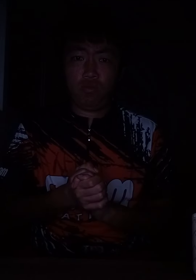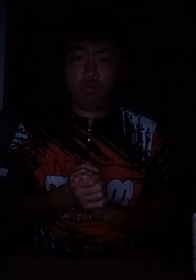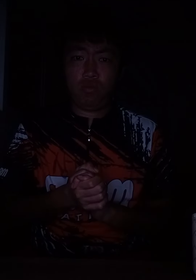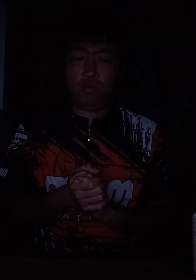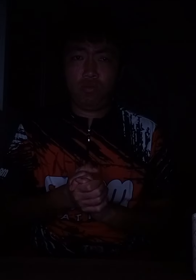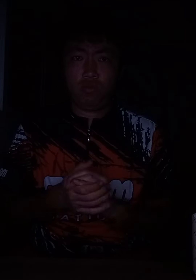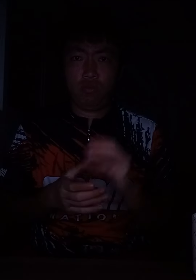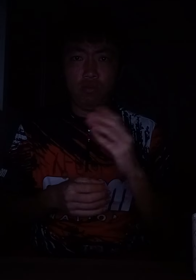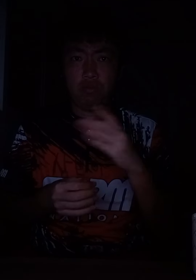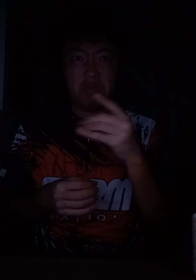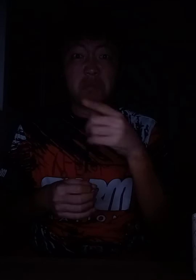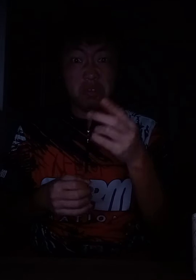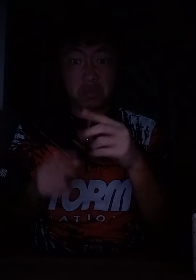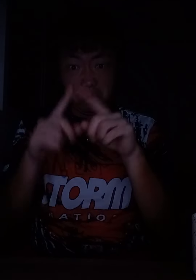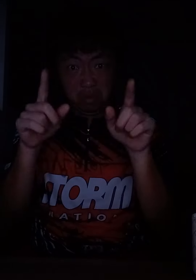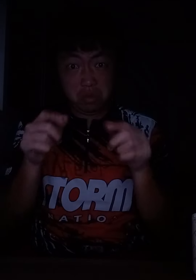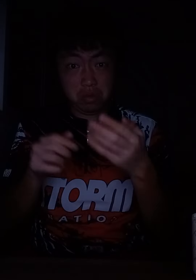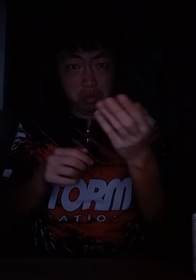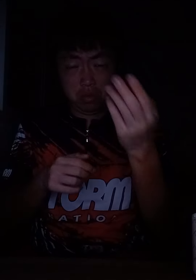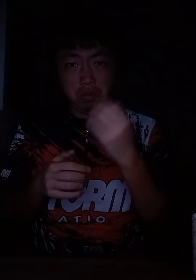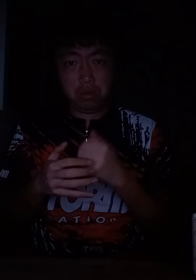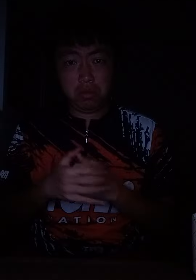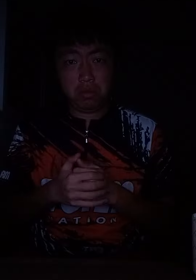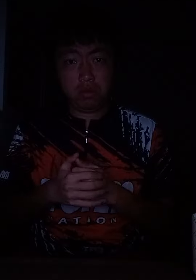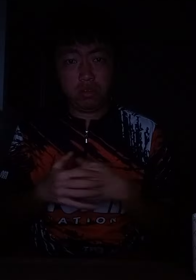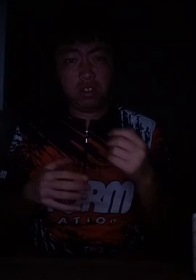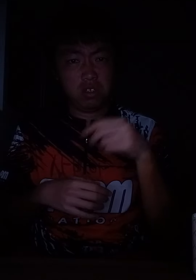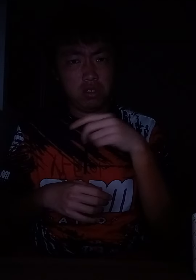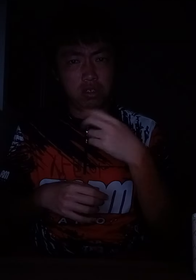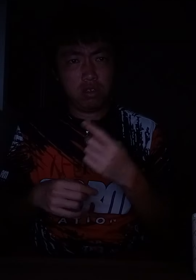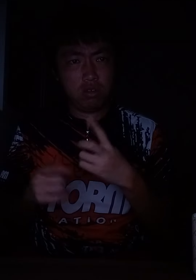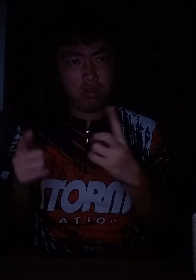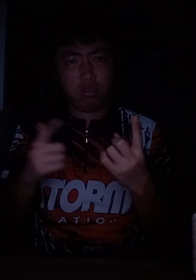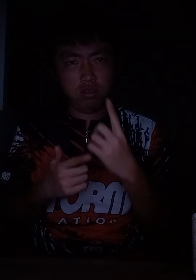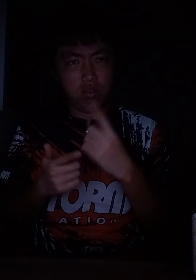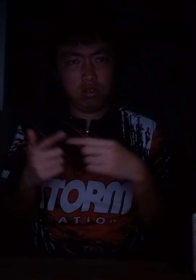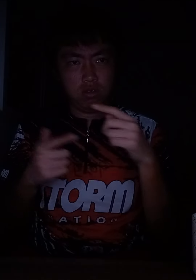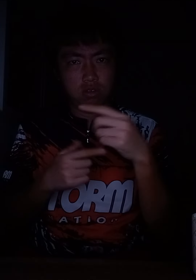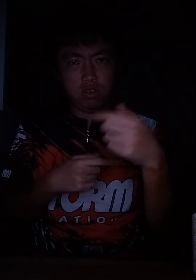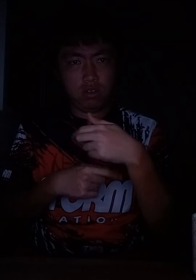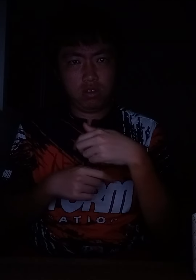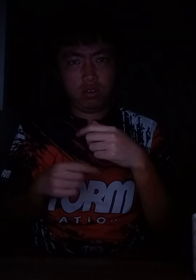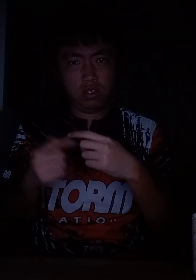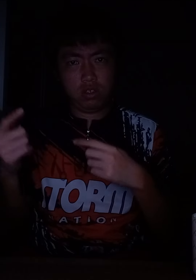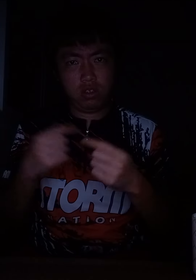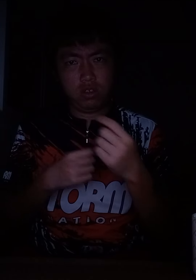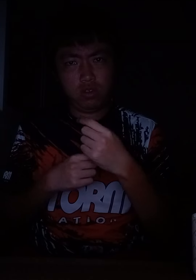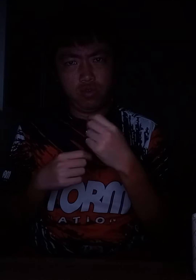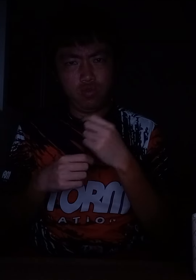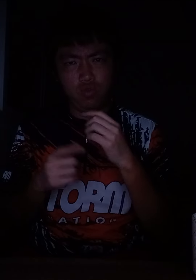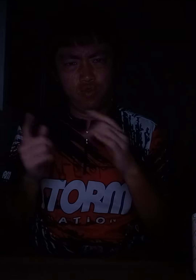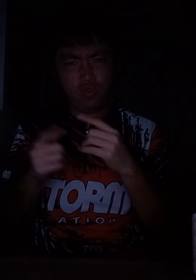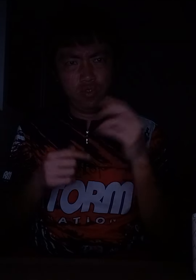이거 보세요. 지금 화면에 나오지만은 자기가 이 미끼가 돼서 유인했으면 자기를 던진 거예요. 사실 딴 사람 구하려고.